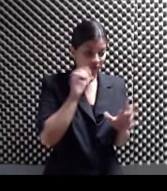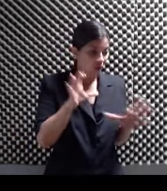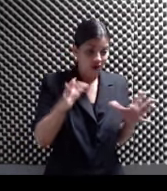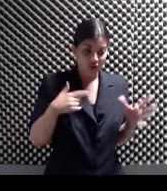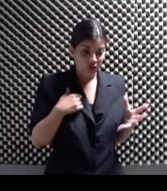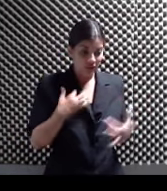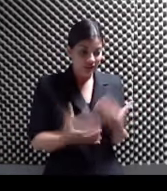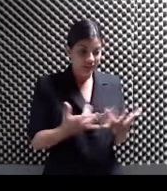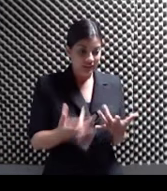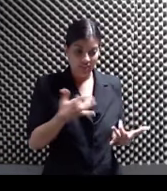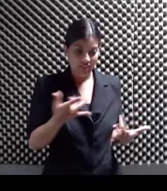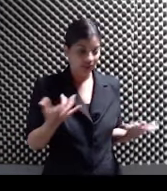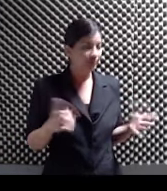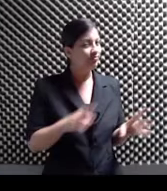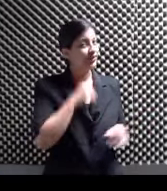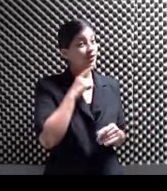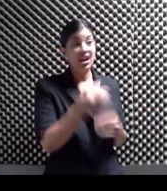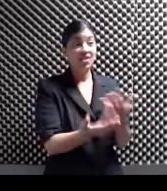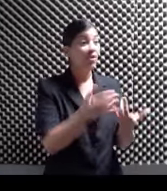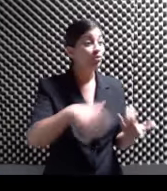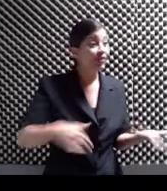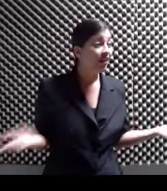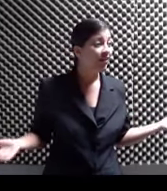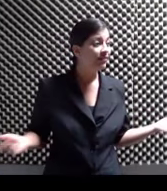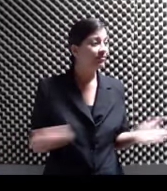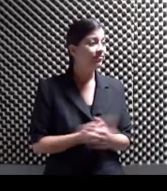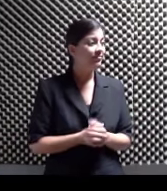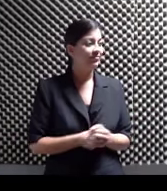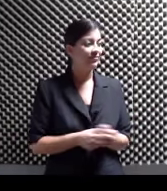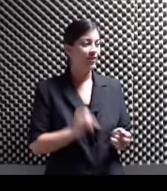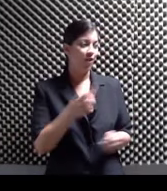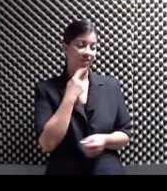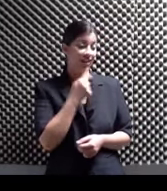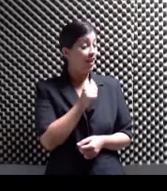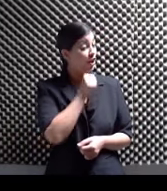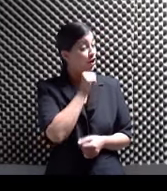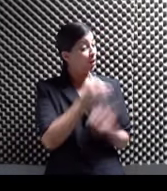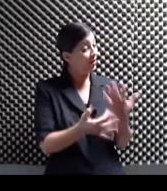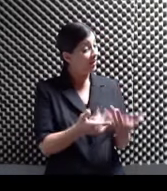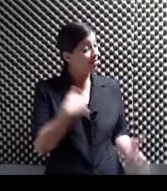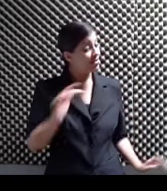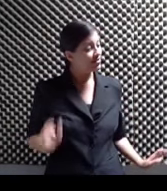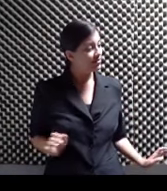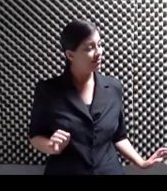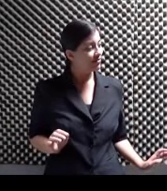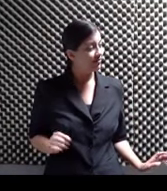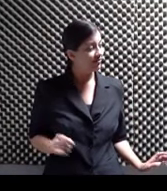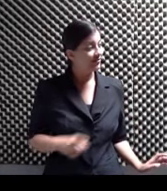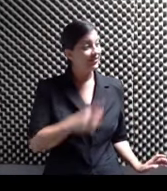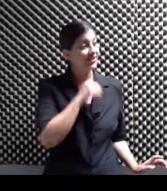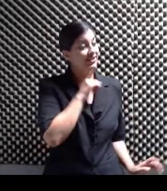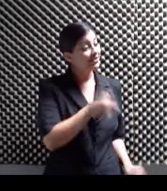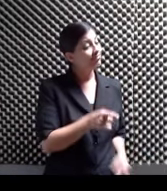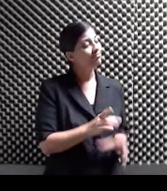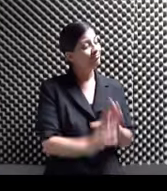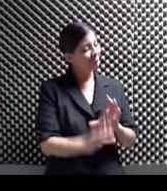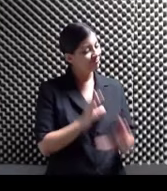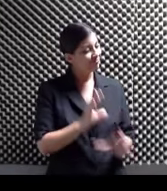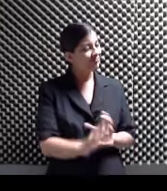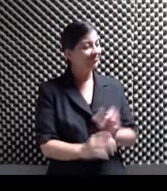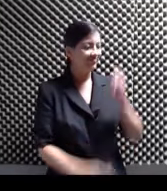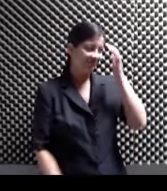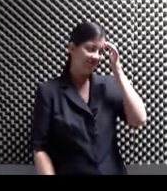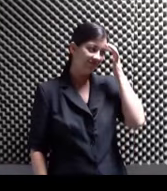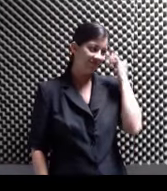esto? Ya, de ahí yo sembré una semilla. O decirle al fuego, no me quemes. Ah, ahí en la conversación, no me quemes.